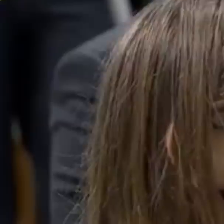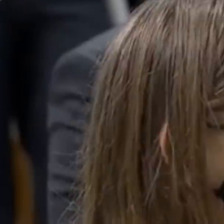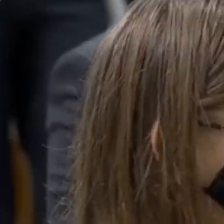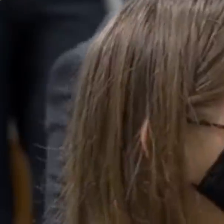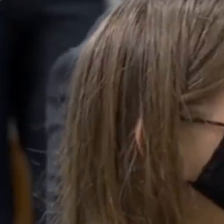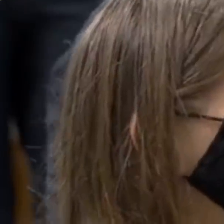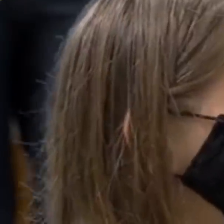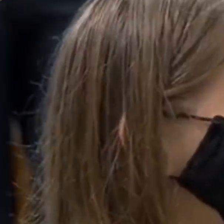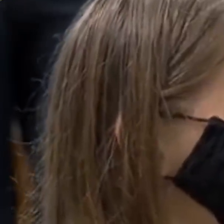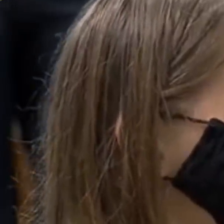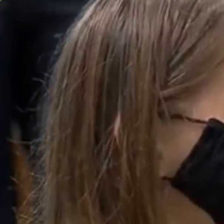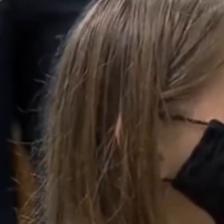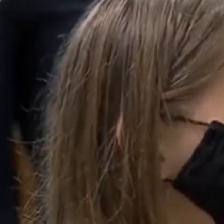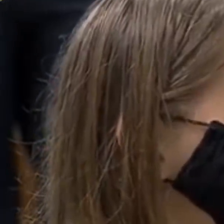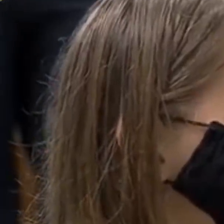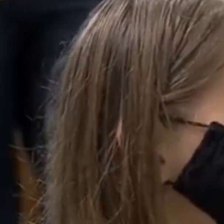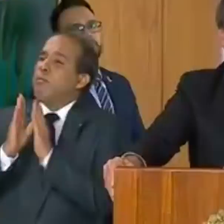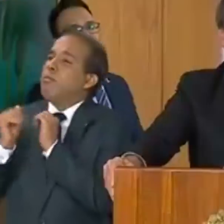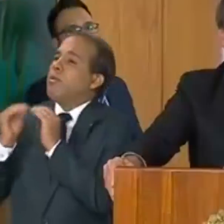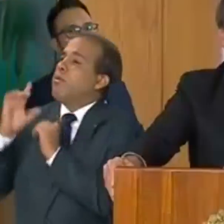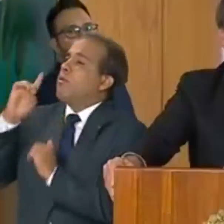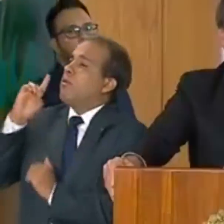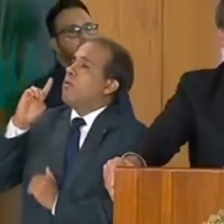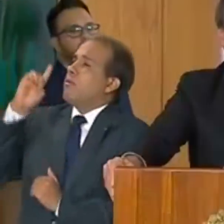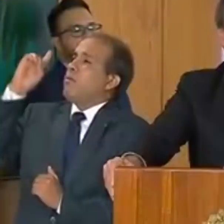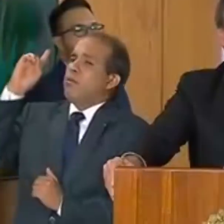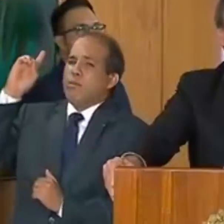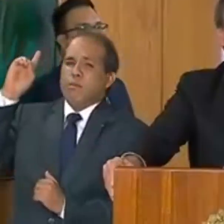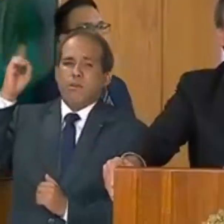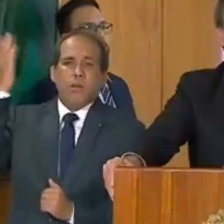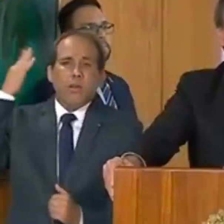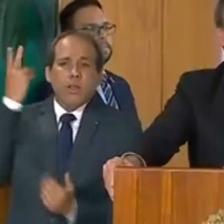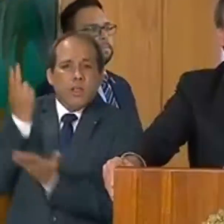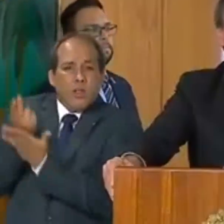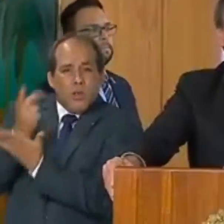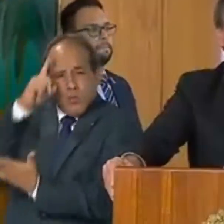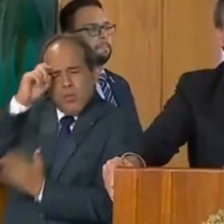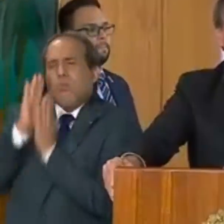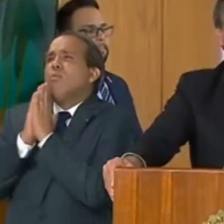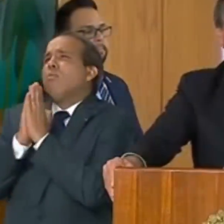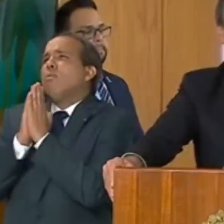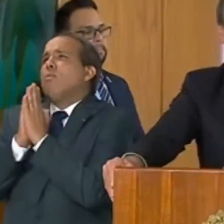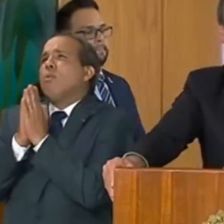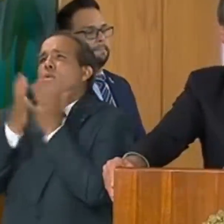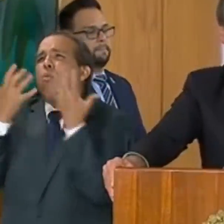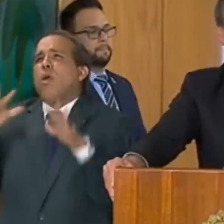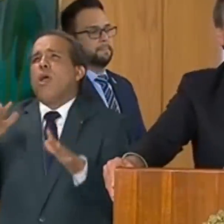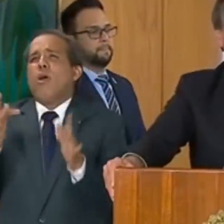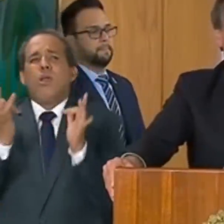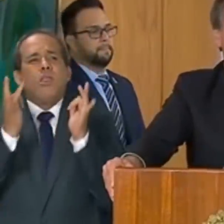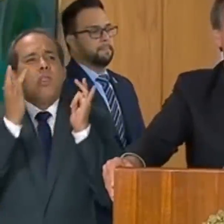Eu sempre pedi a Deus, enquanto estava no hospital, para não deixá-la órfã.